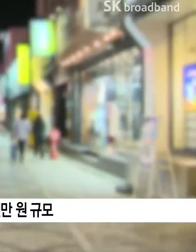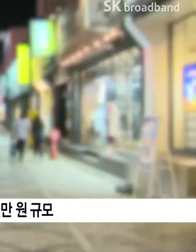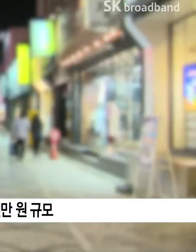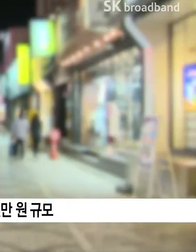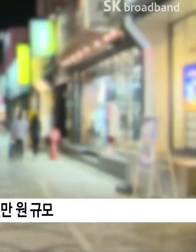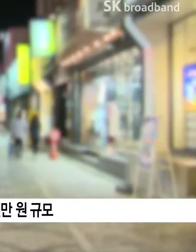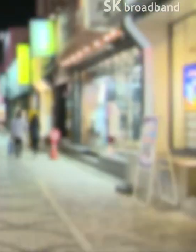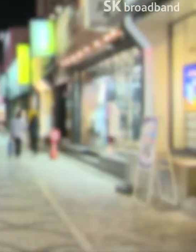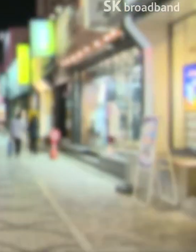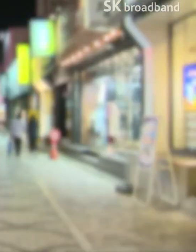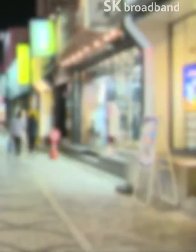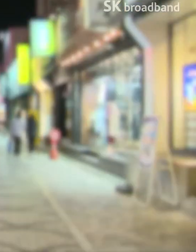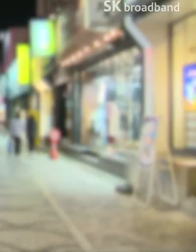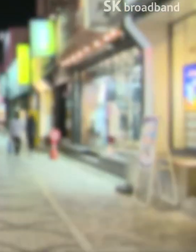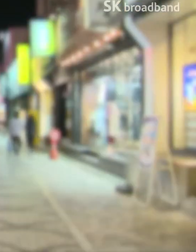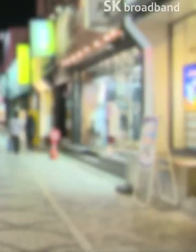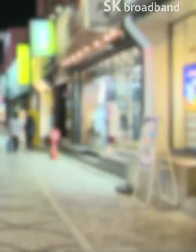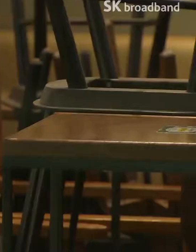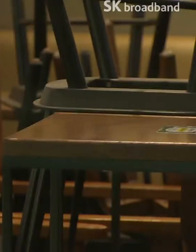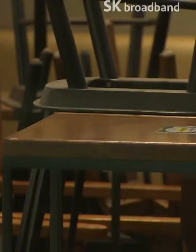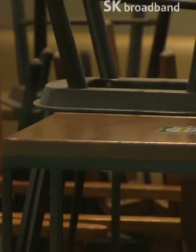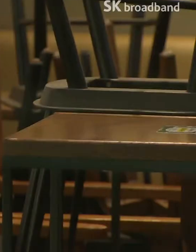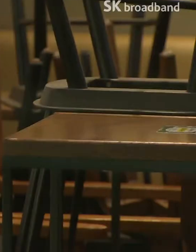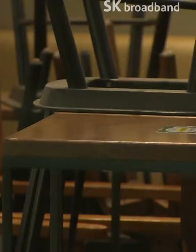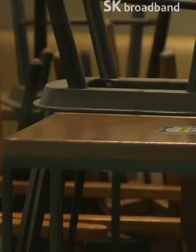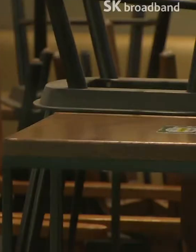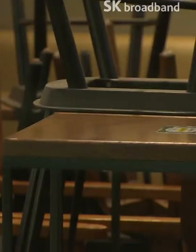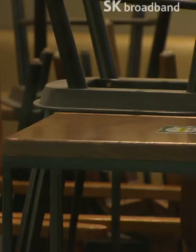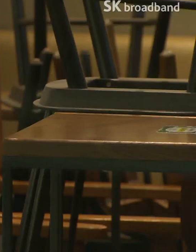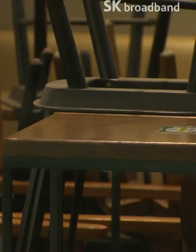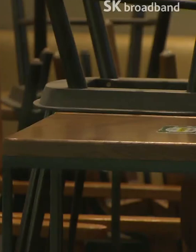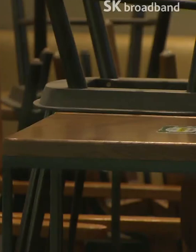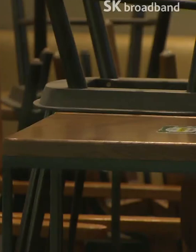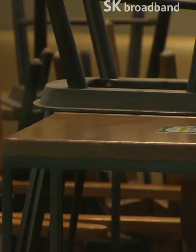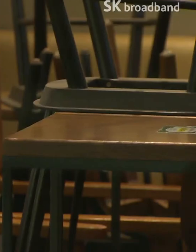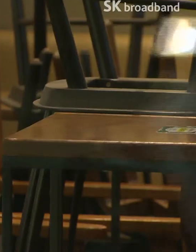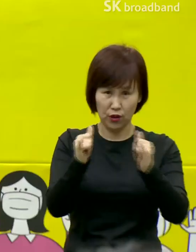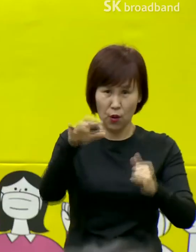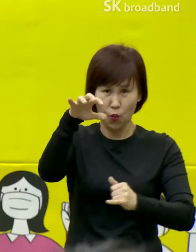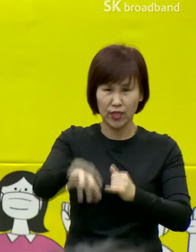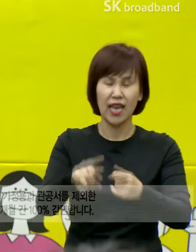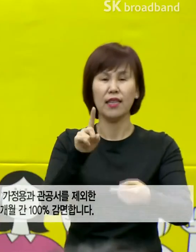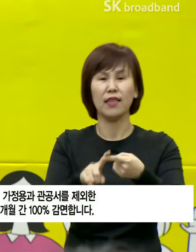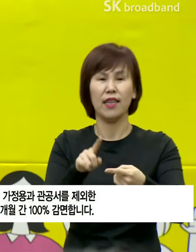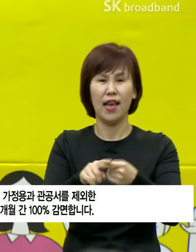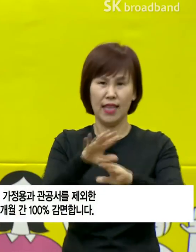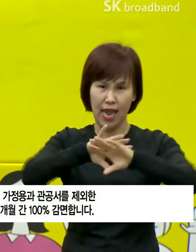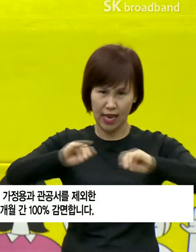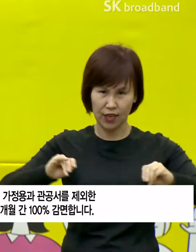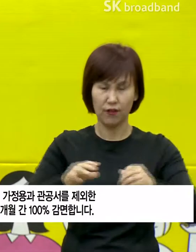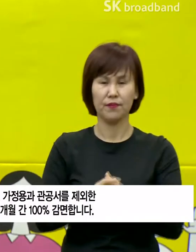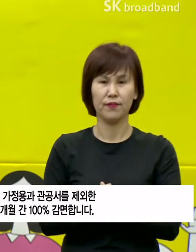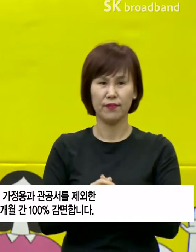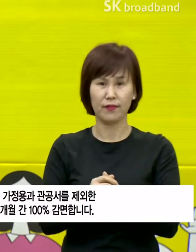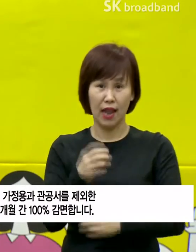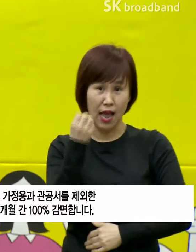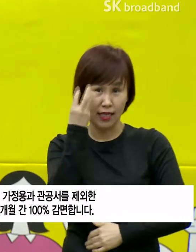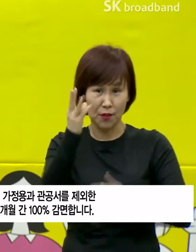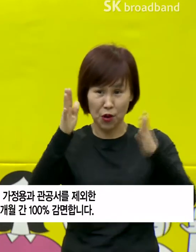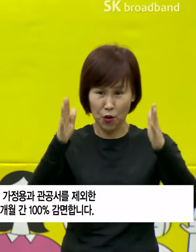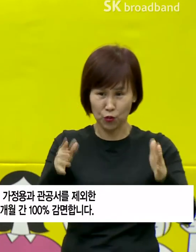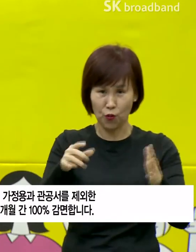152억 3천만 원 규모. 방향은 크게 두 가지입니다. 먼저 영업용 상하수도 요금을 3개월간